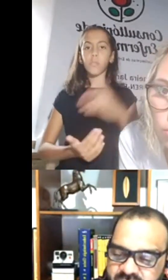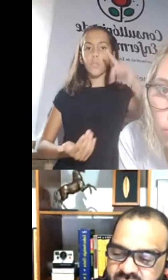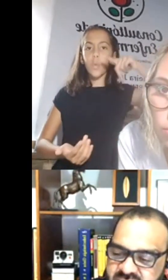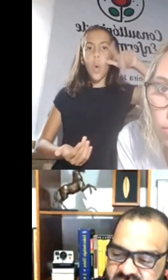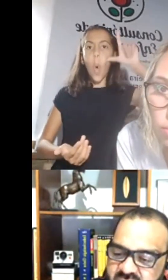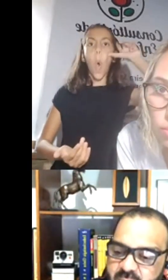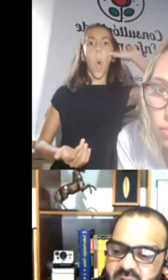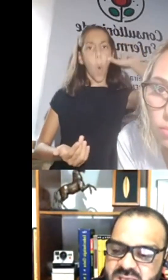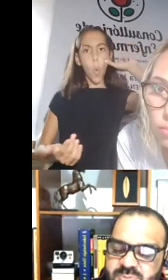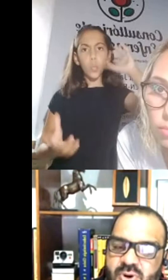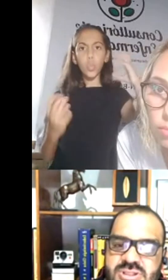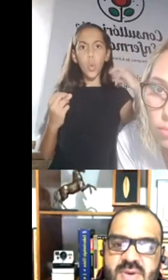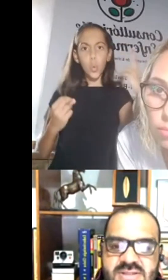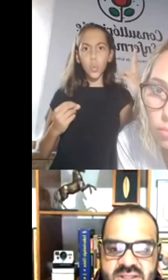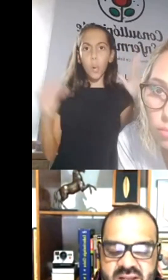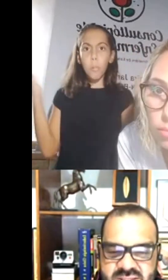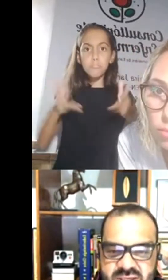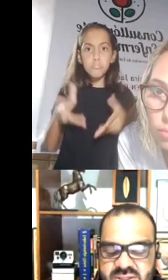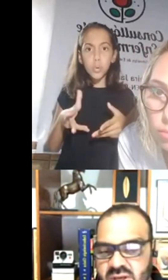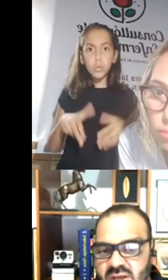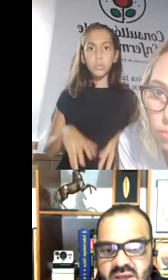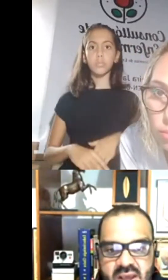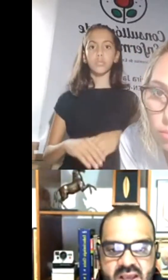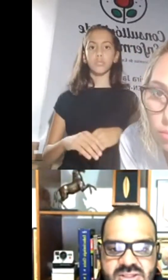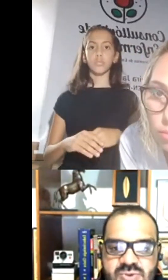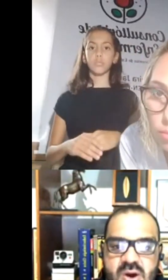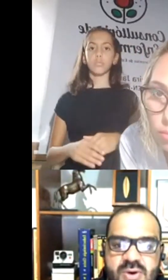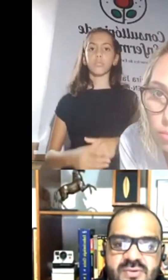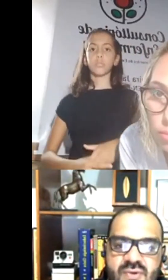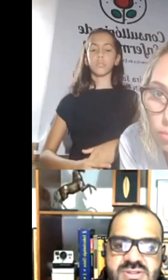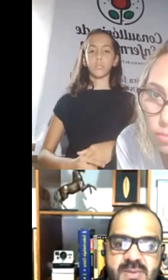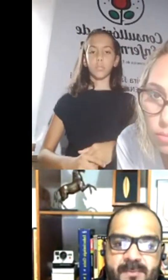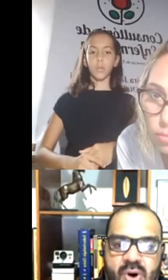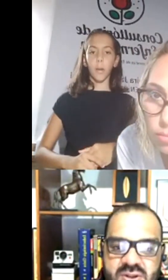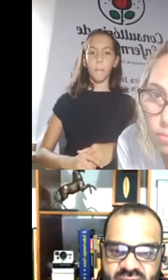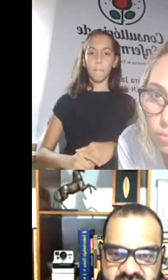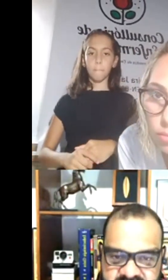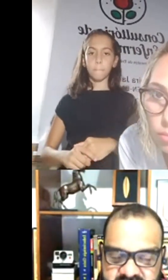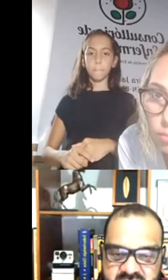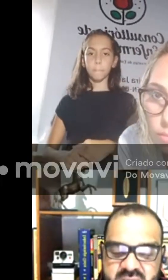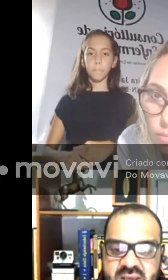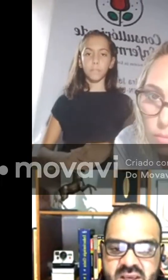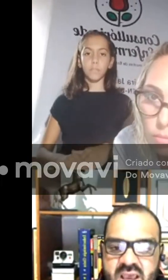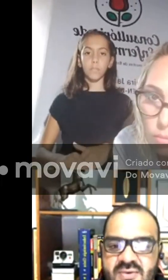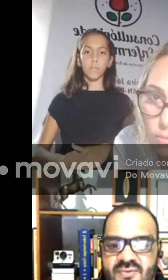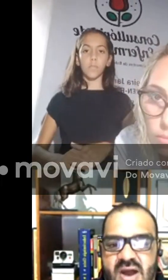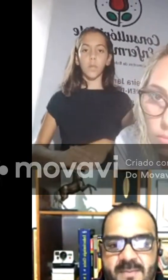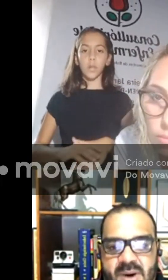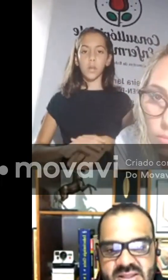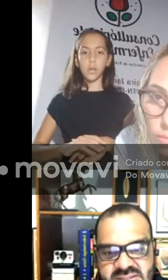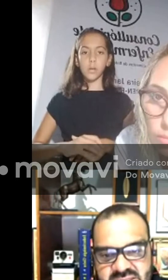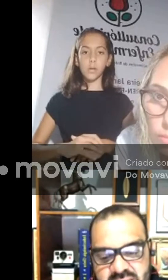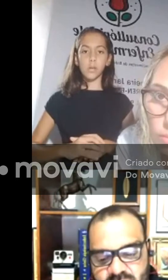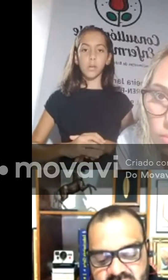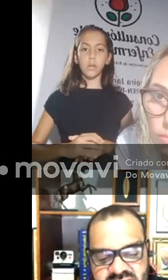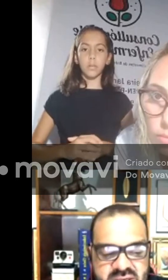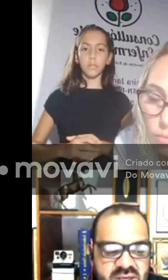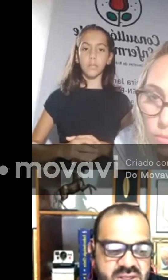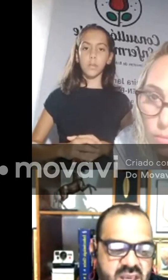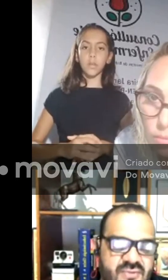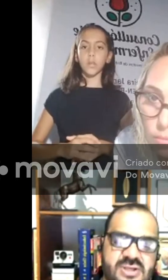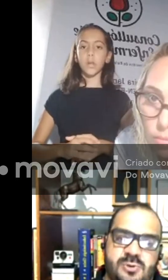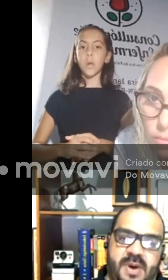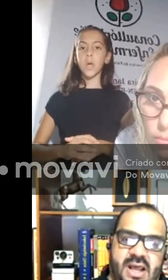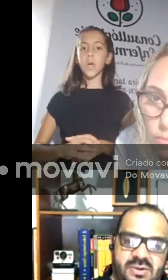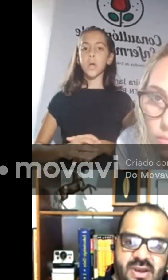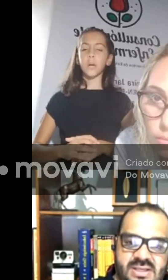onde você tem uma resposta mais interessante. Isso é o que você pode fazer. Quem vai padecer da doença,